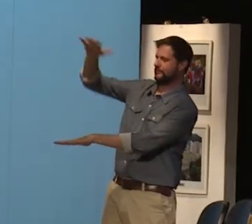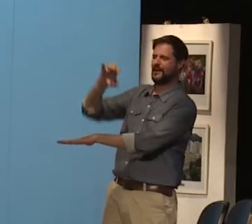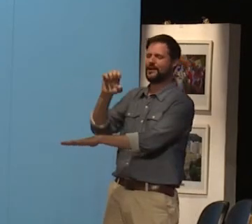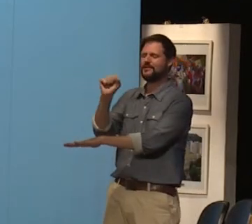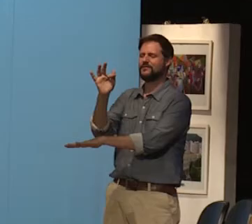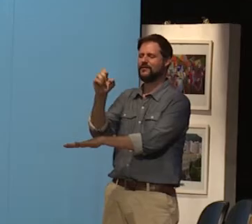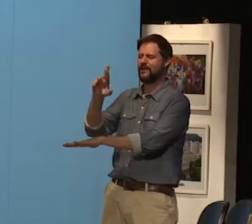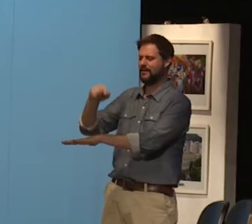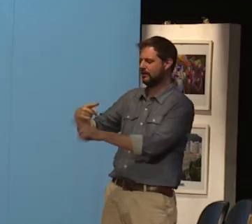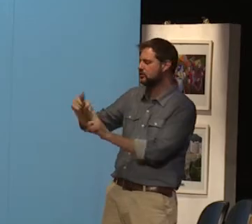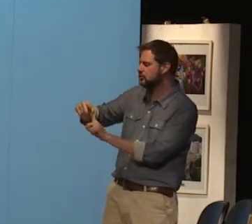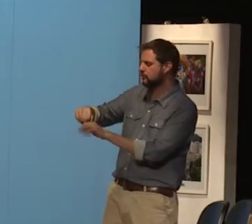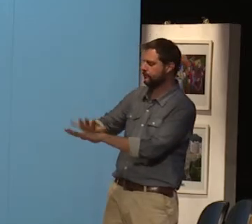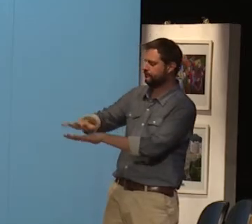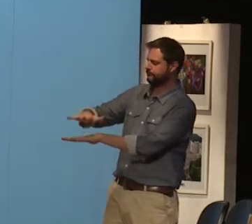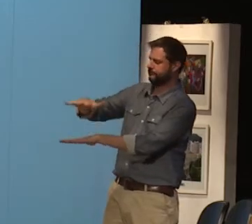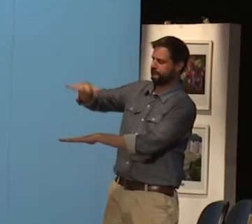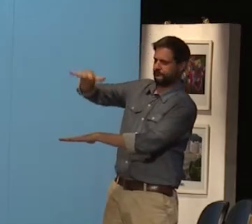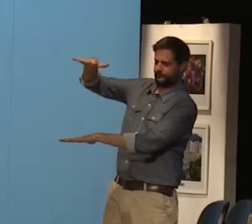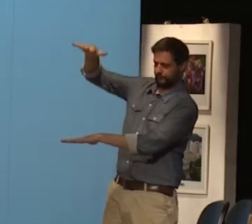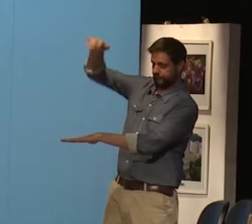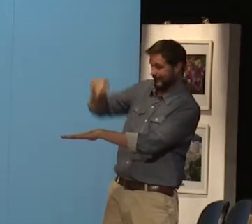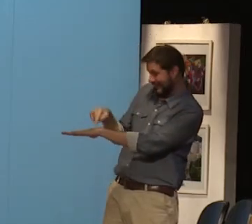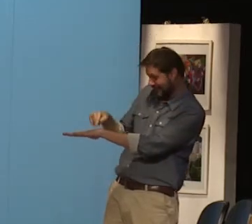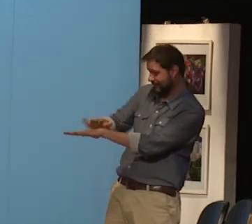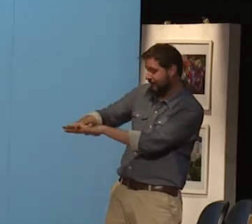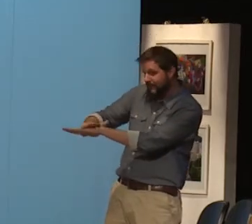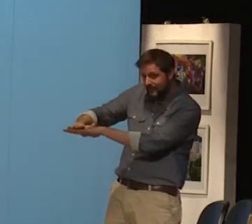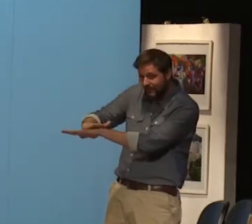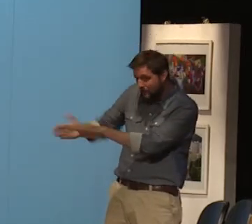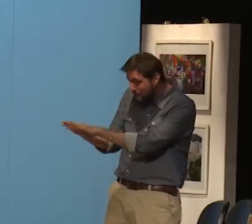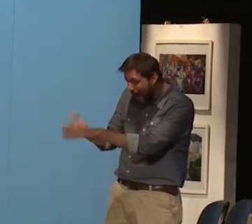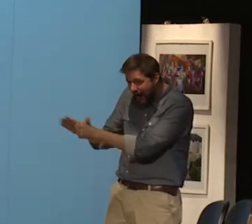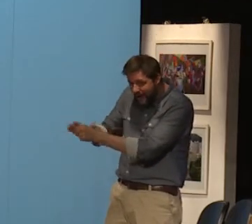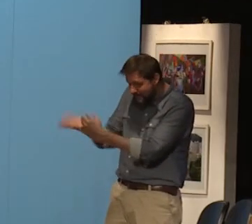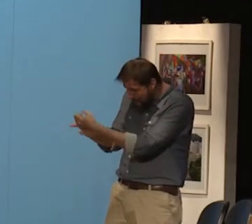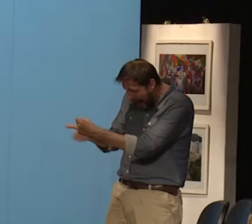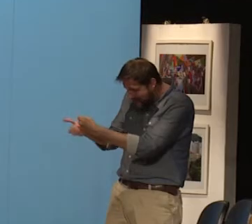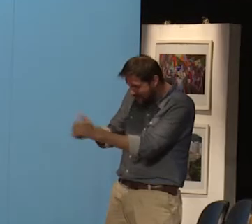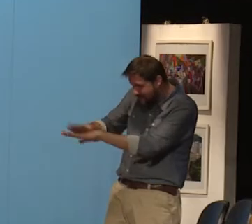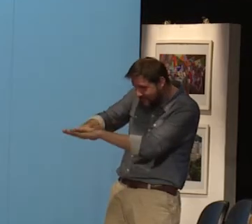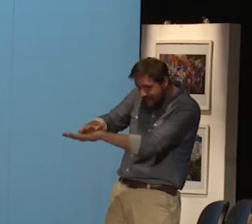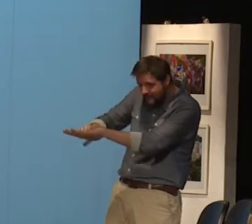A gente tem algumas esferas, né, dentro da nossa sociedade. Essas esferas, a base dessa